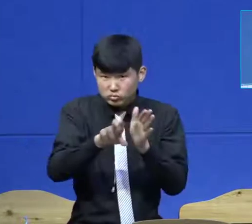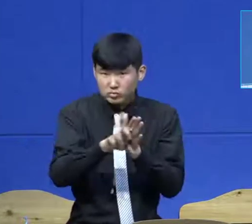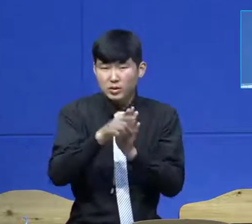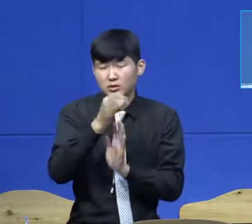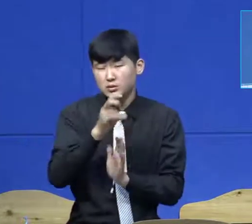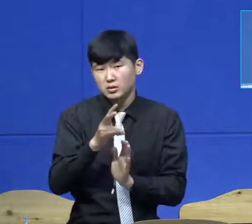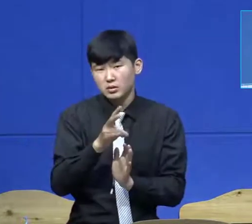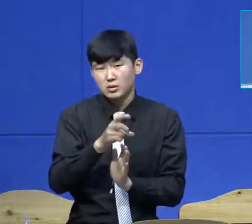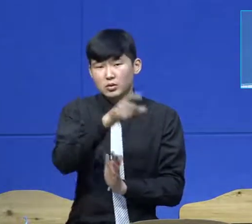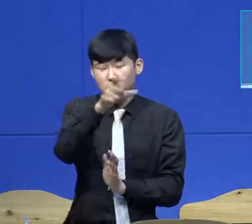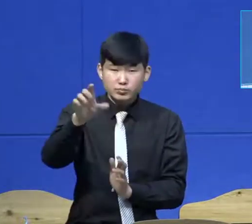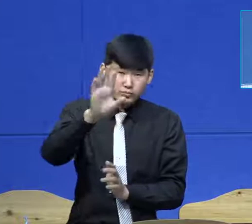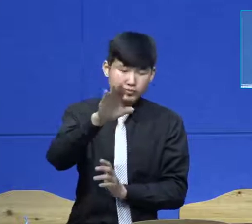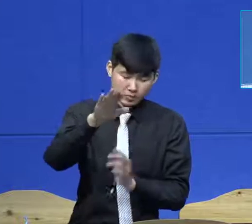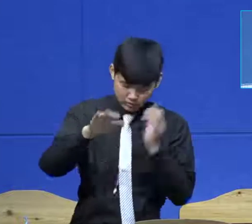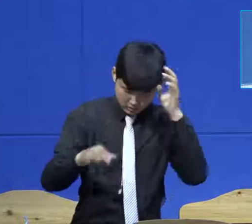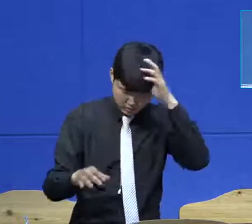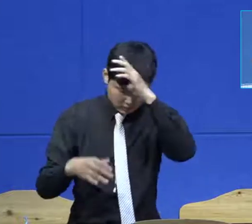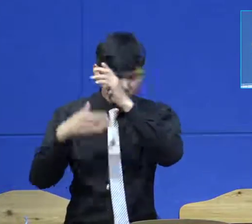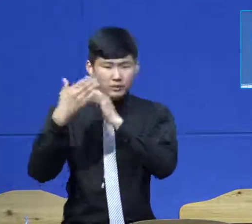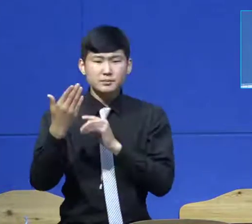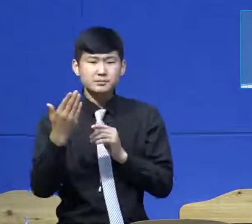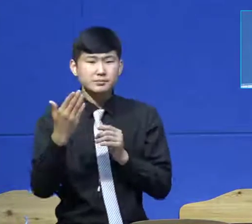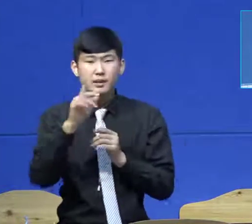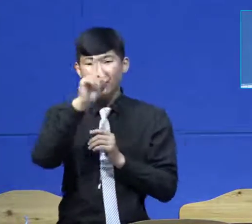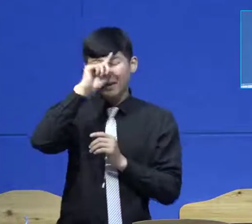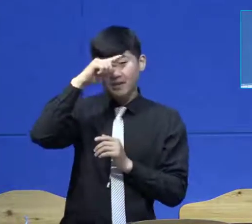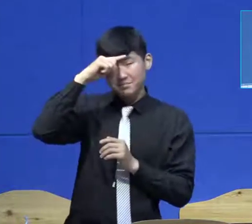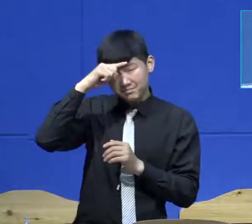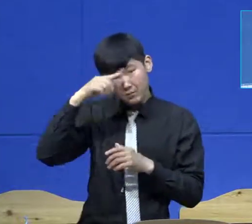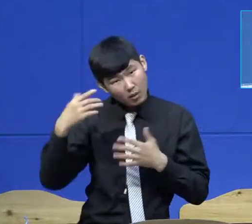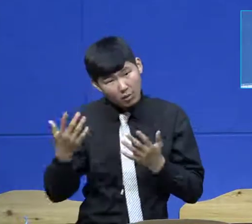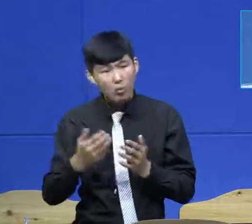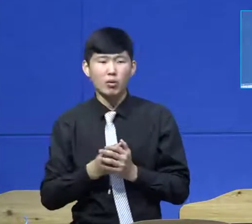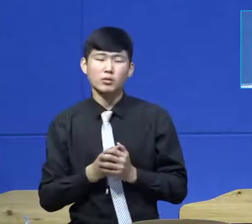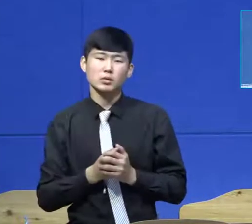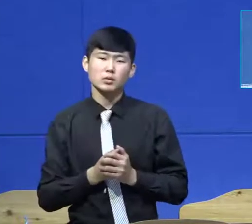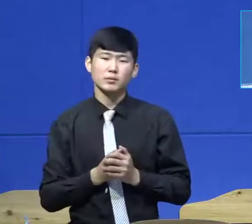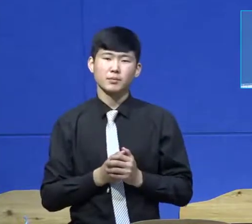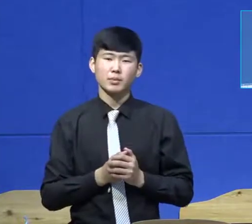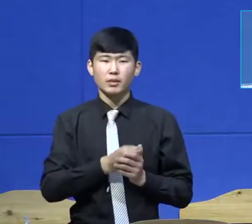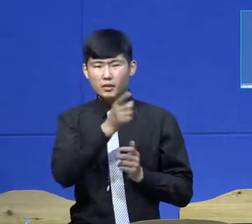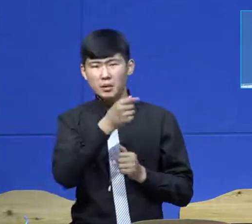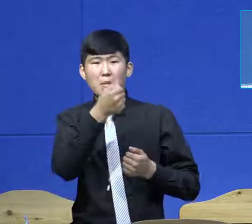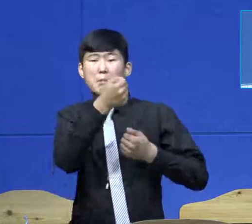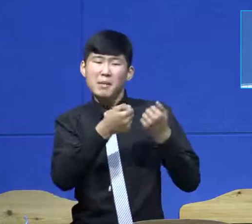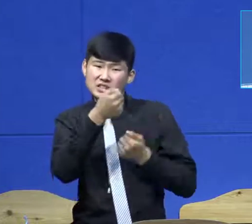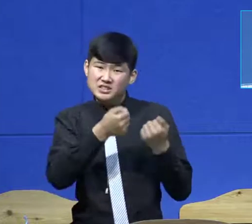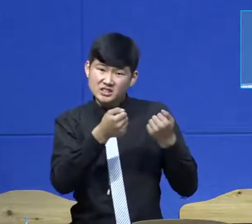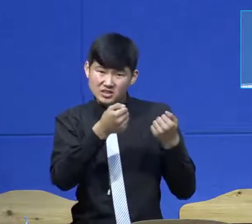Хүмүүсээ тэр имлэгийн имлэгт эсгүй болвол тэр түргэний машин дээр харах юм